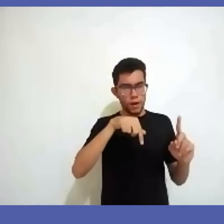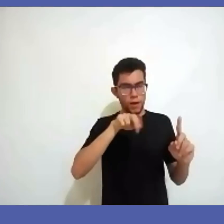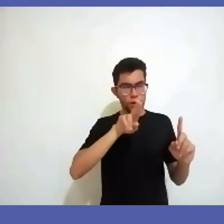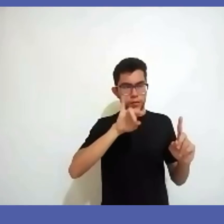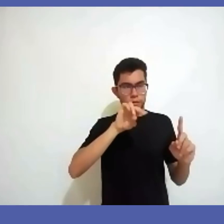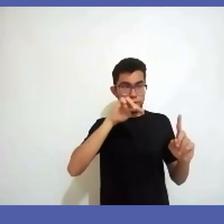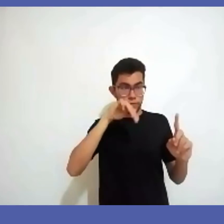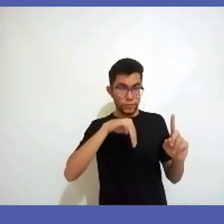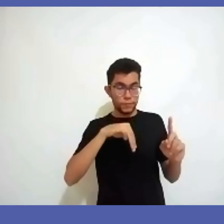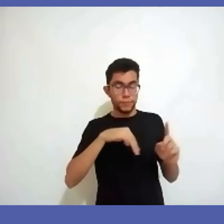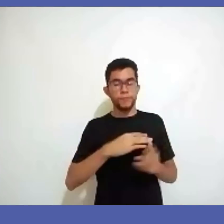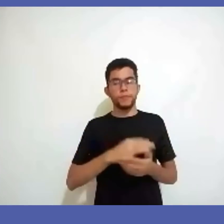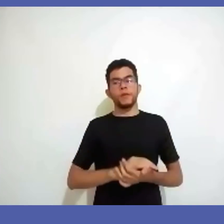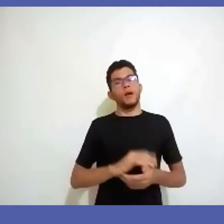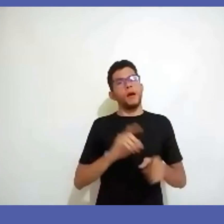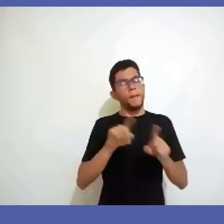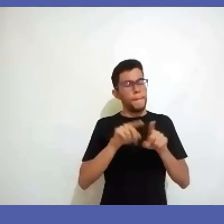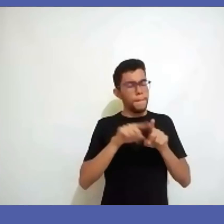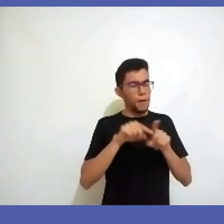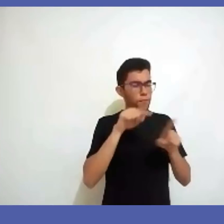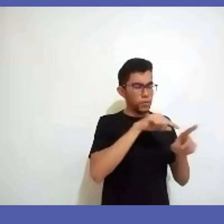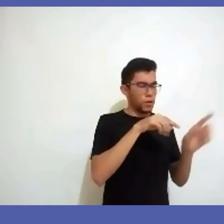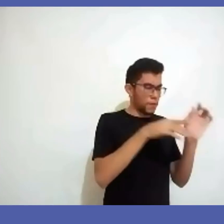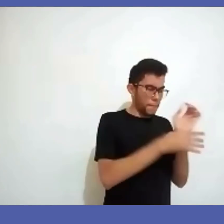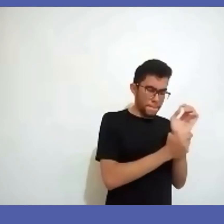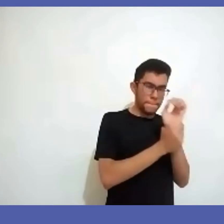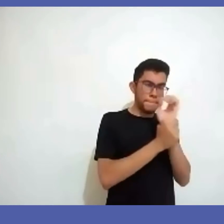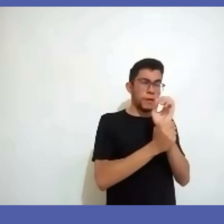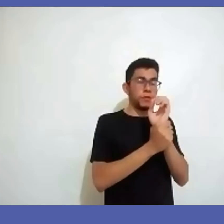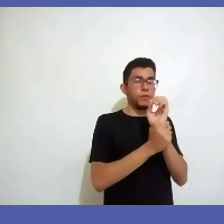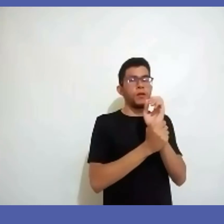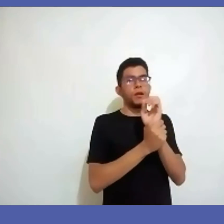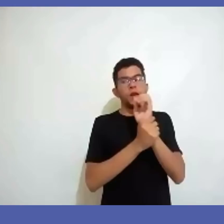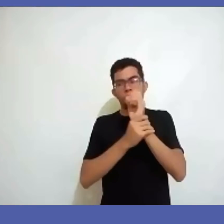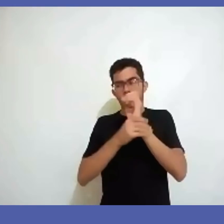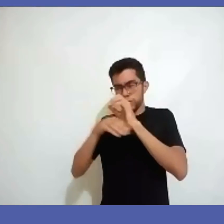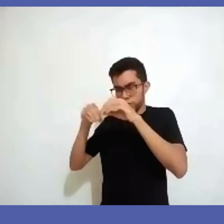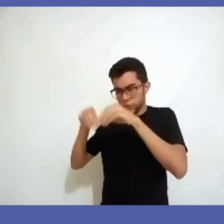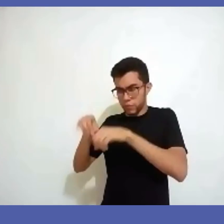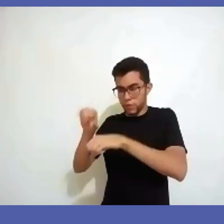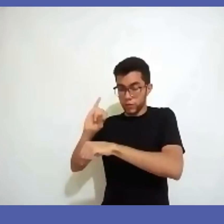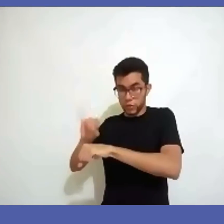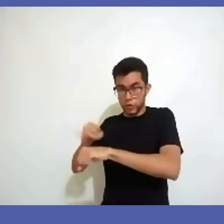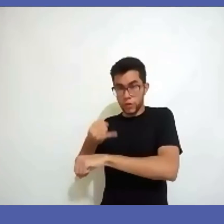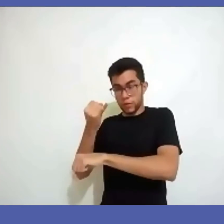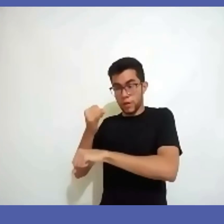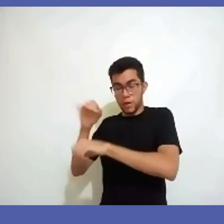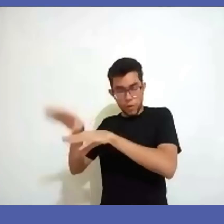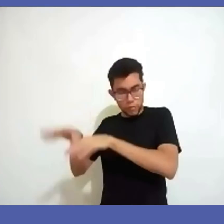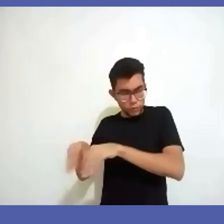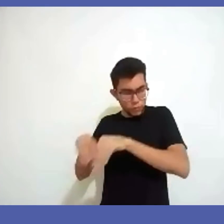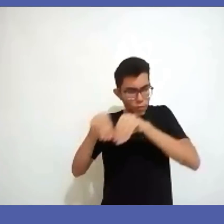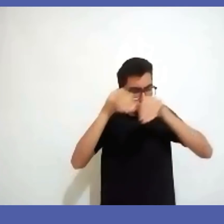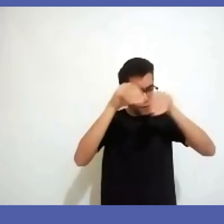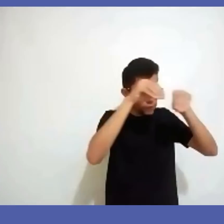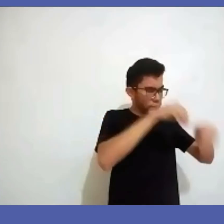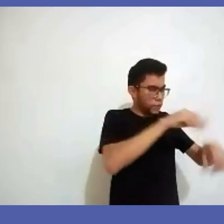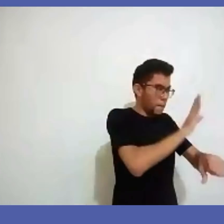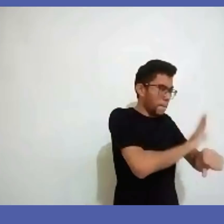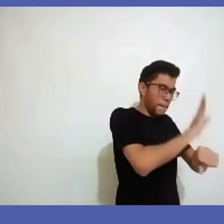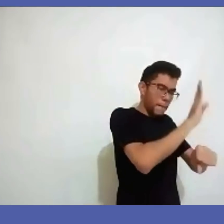para a Babilônia os principais de Jerusalém e deixou só o povo pobre na